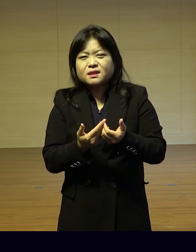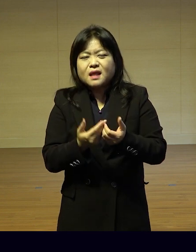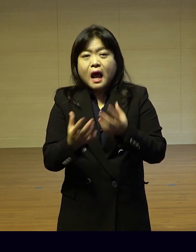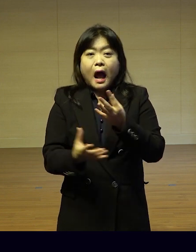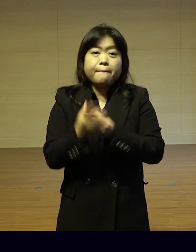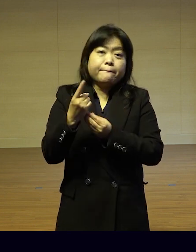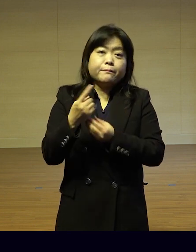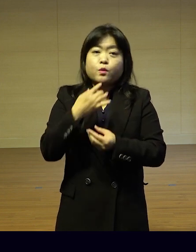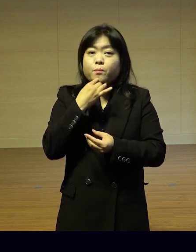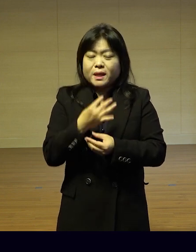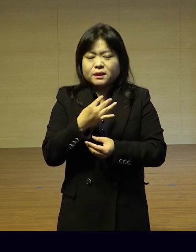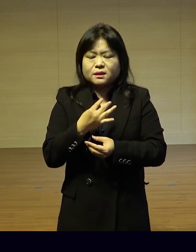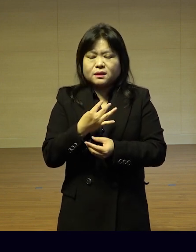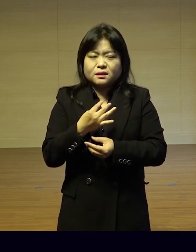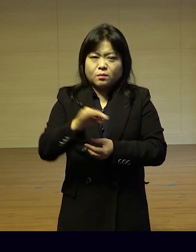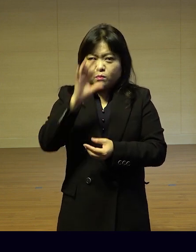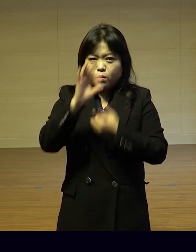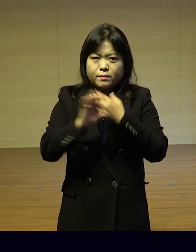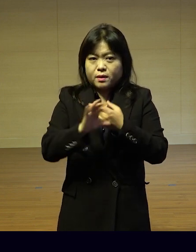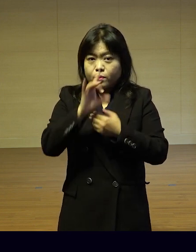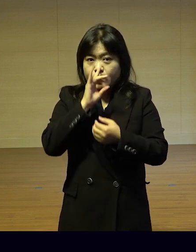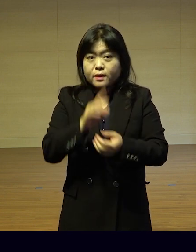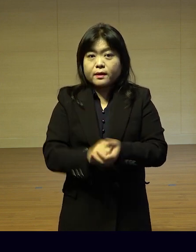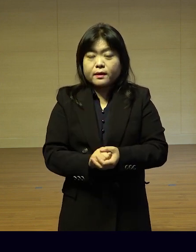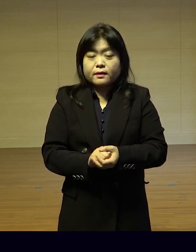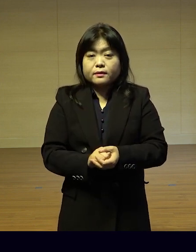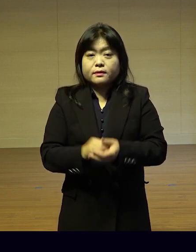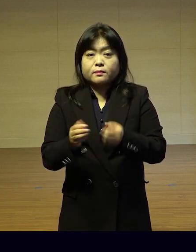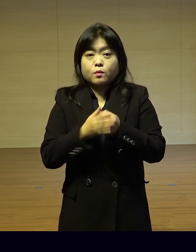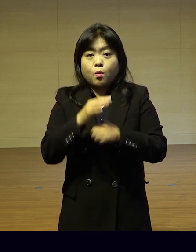한명제의 관계로 되어 있다고 볼 수는 없고요. 오히려